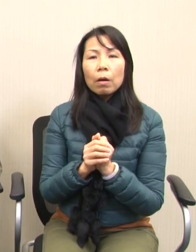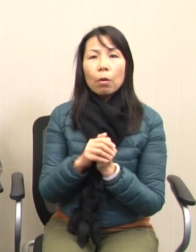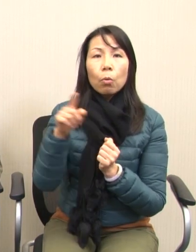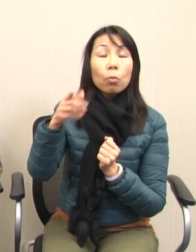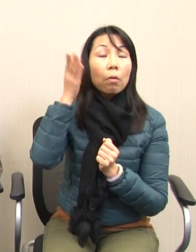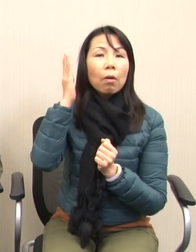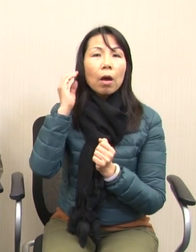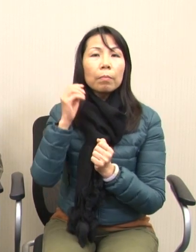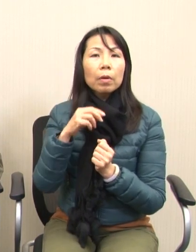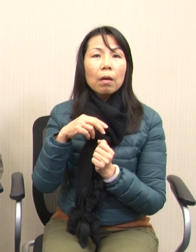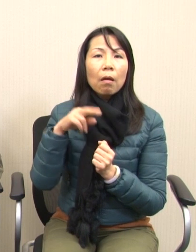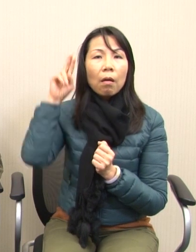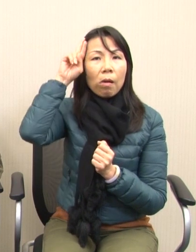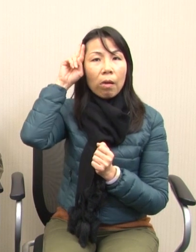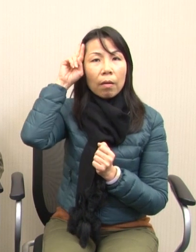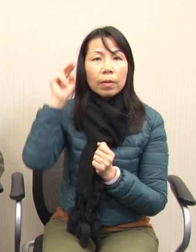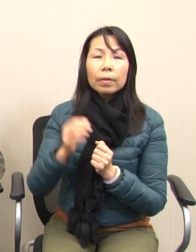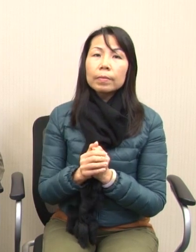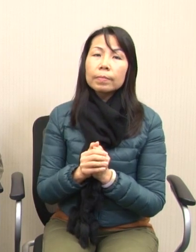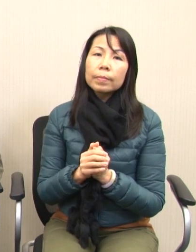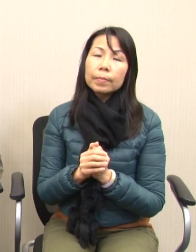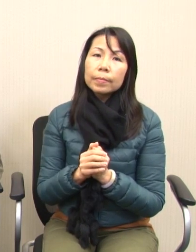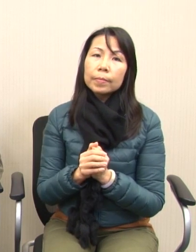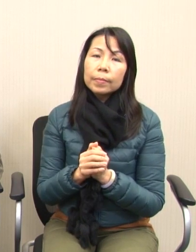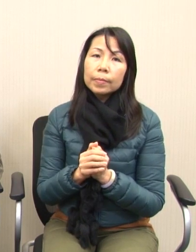嘛，或者係